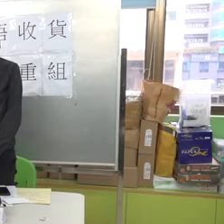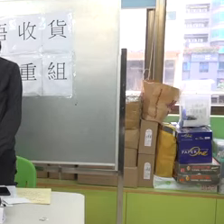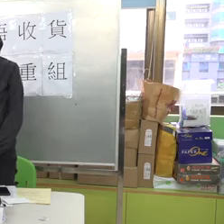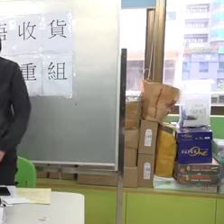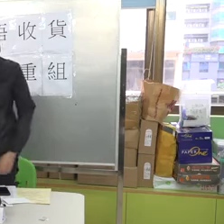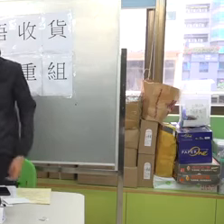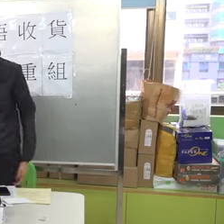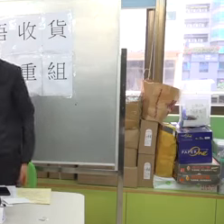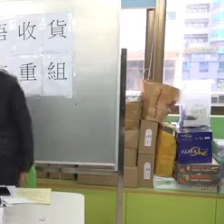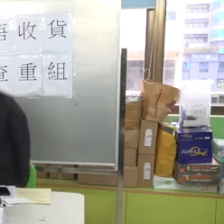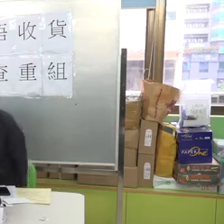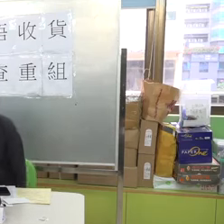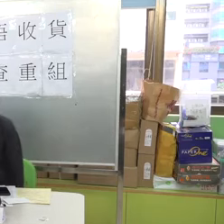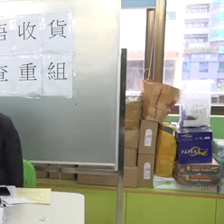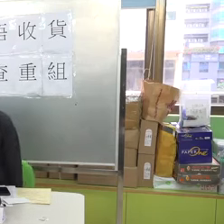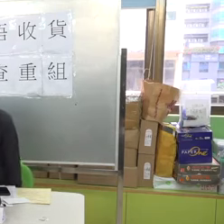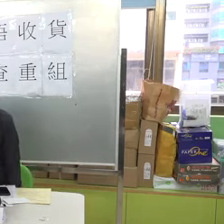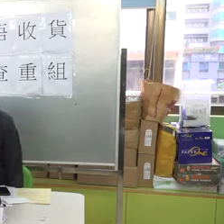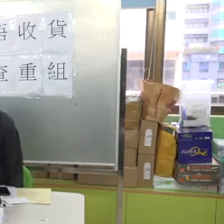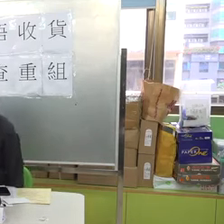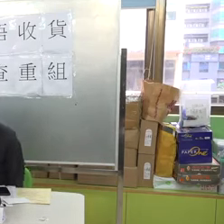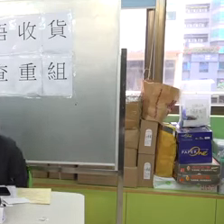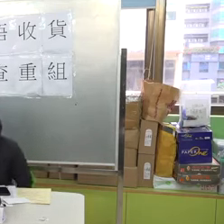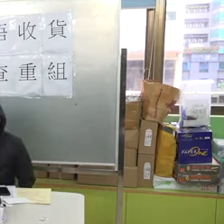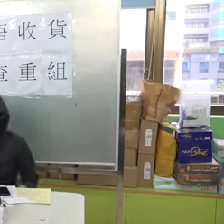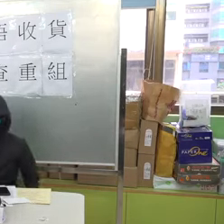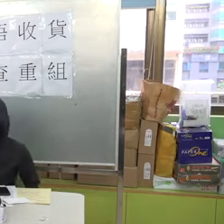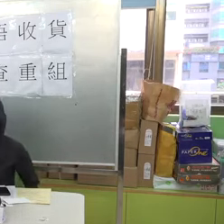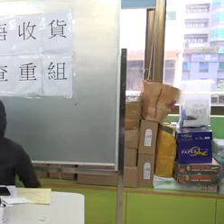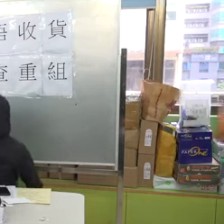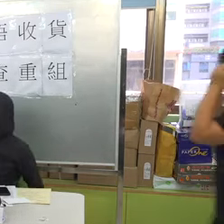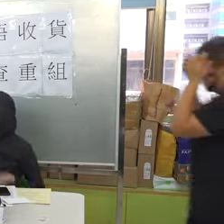首先會是我們的中文發言發言，好嗎？